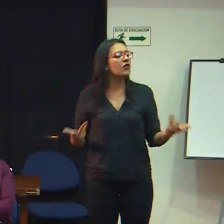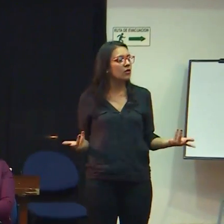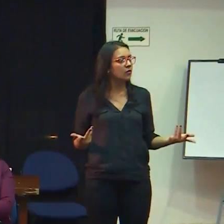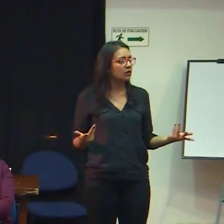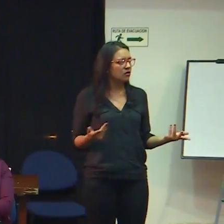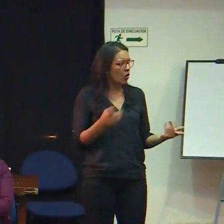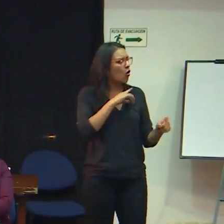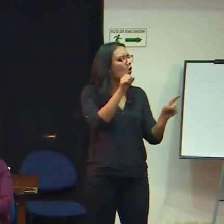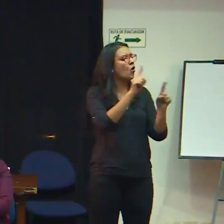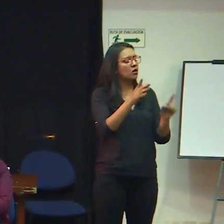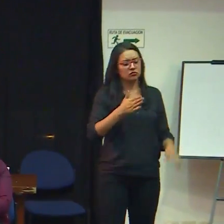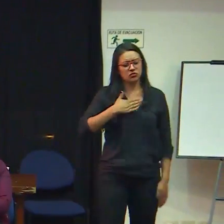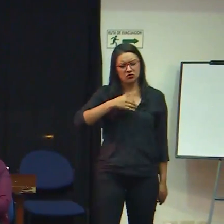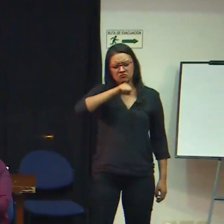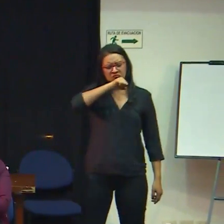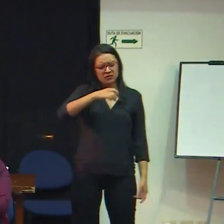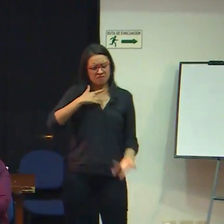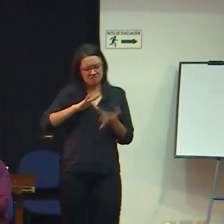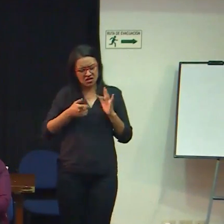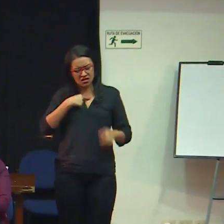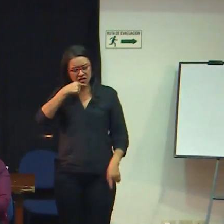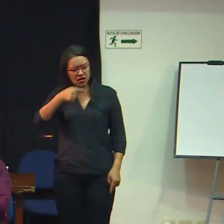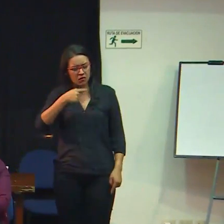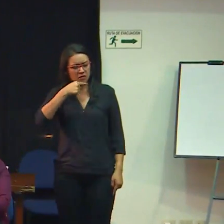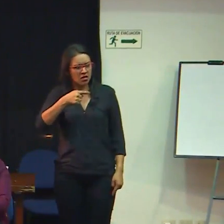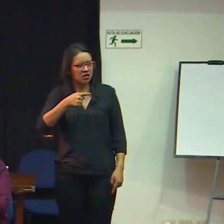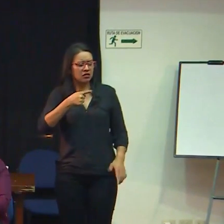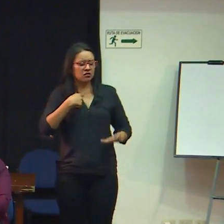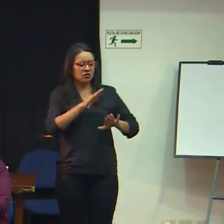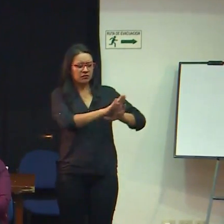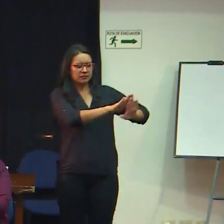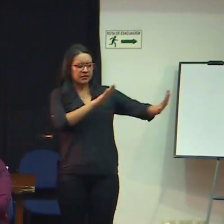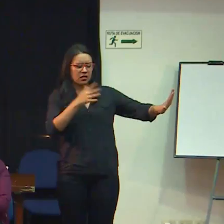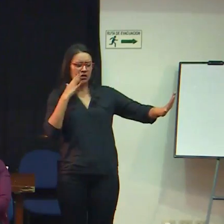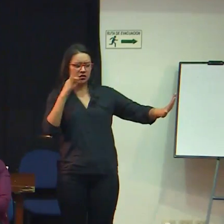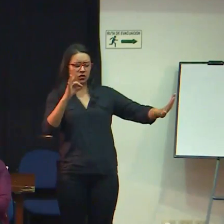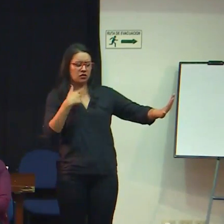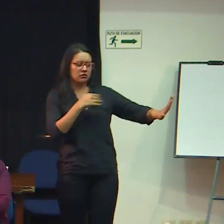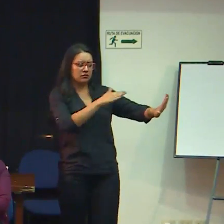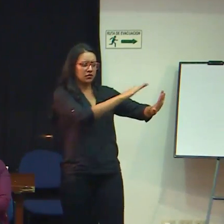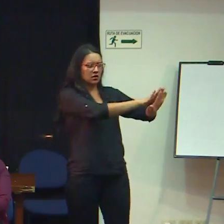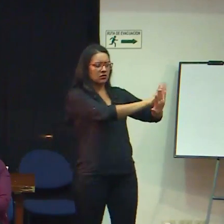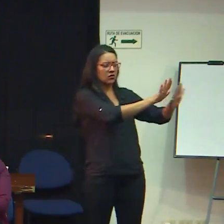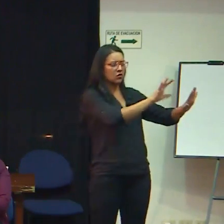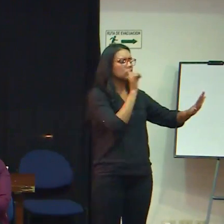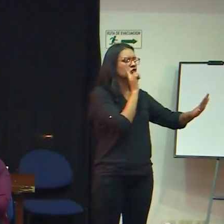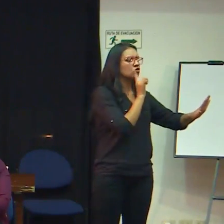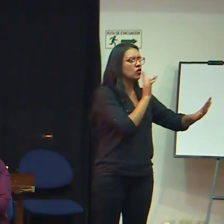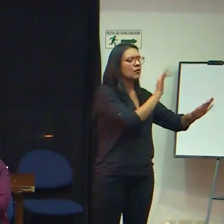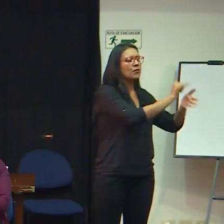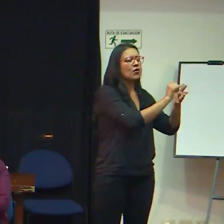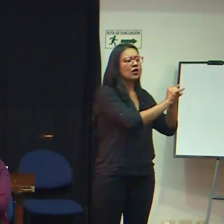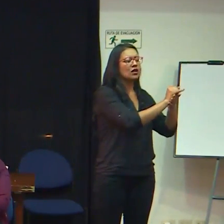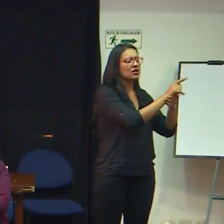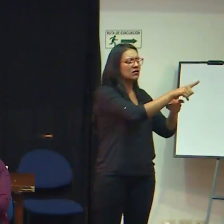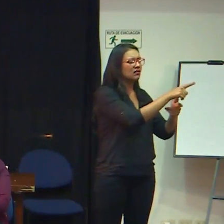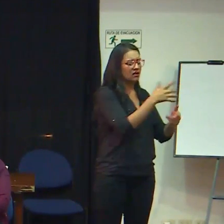me duele a mí es mi lengua, entonces yo como oyente no me vinculo con los sordos porque como yo hablo el castellano,